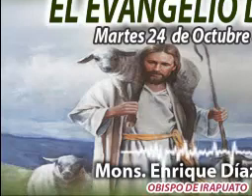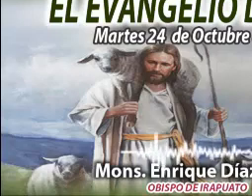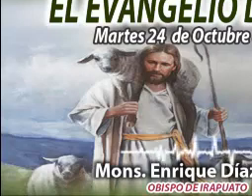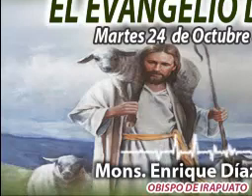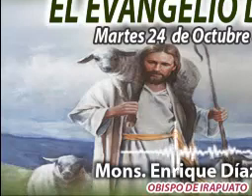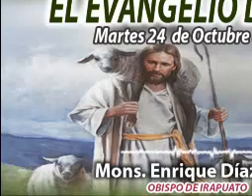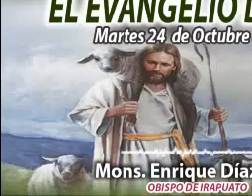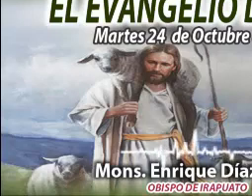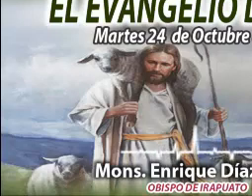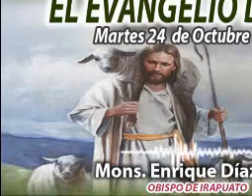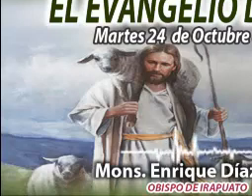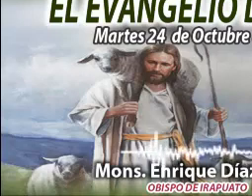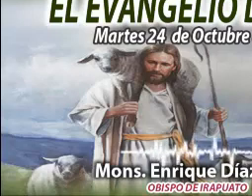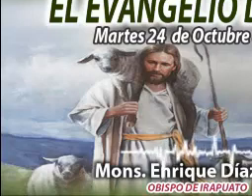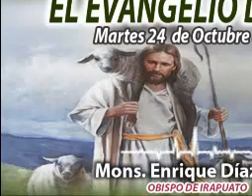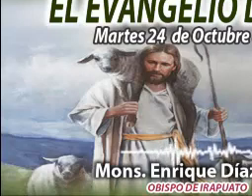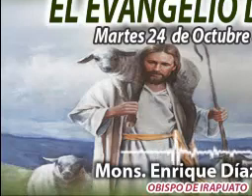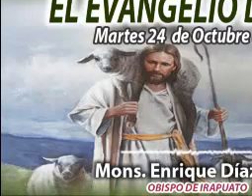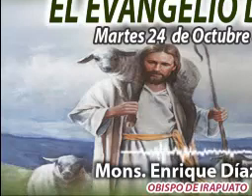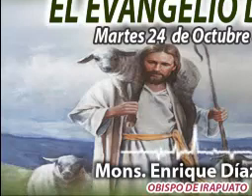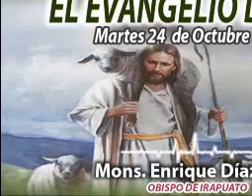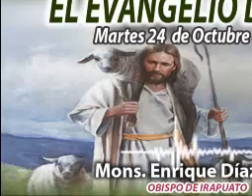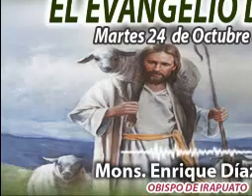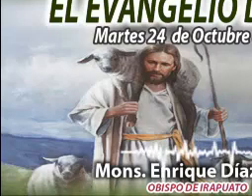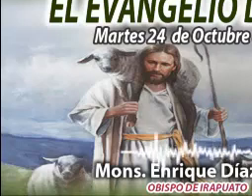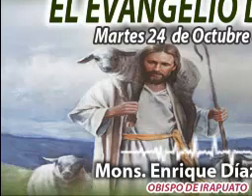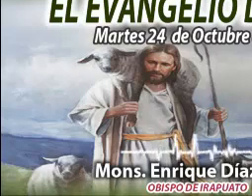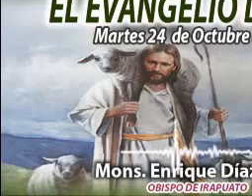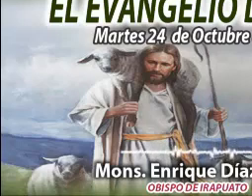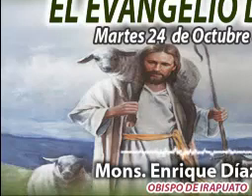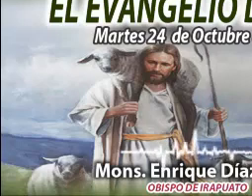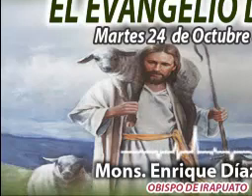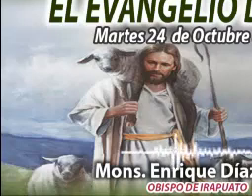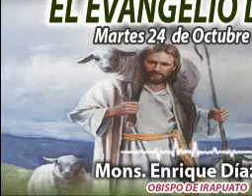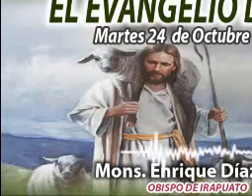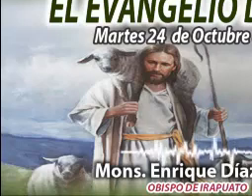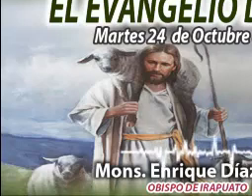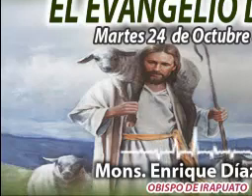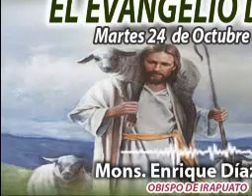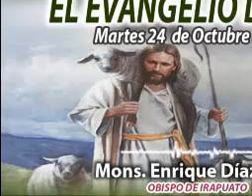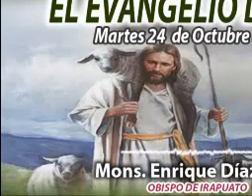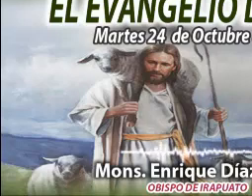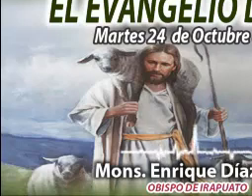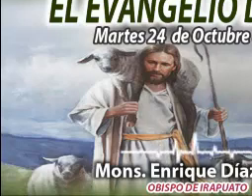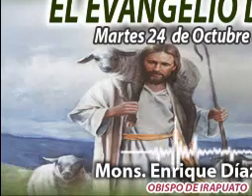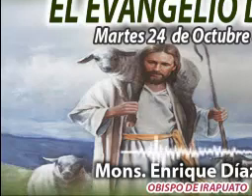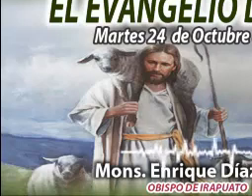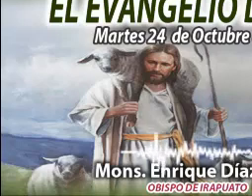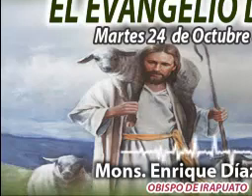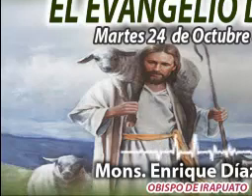día a día, alimentándonos de la palabra del Señor. En la voz de Monseñor Enrique